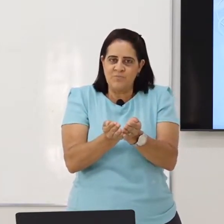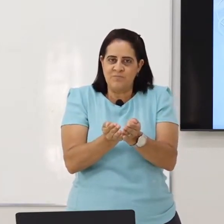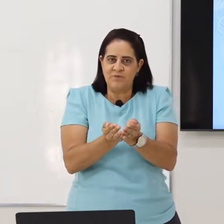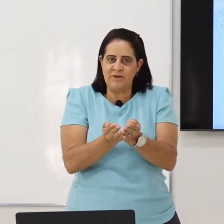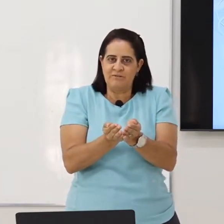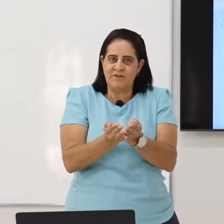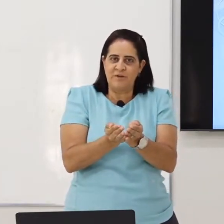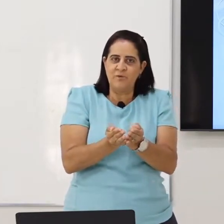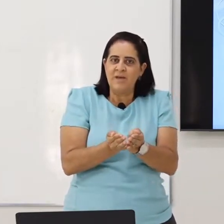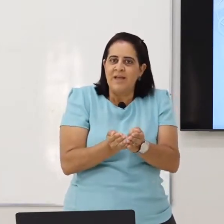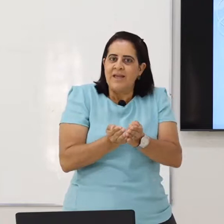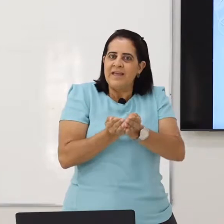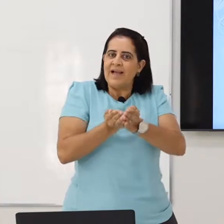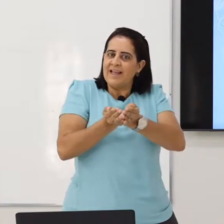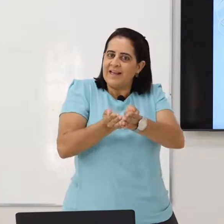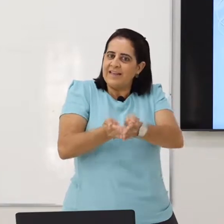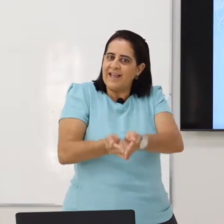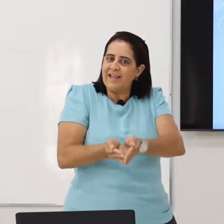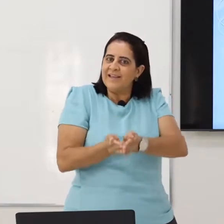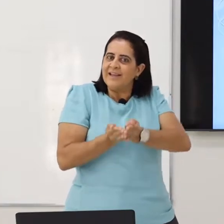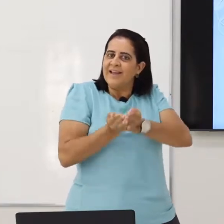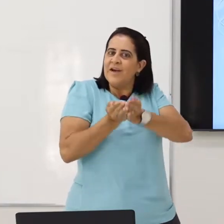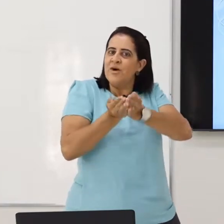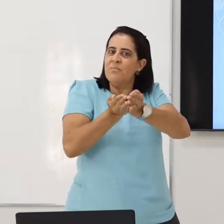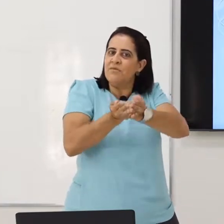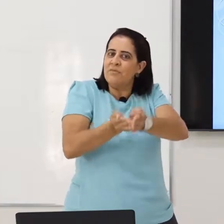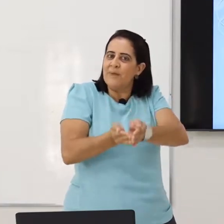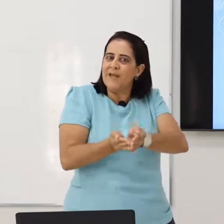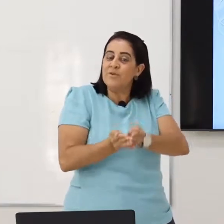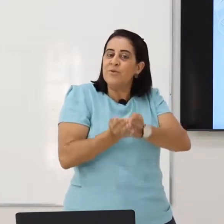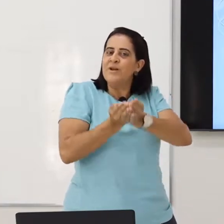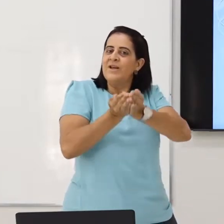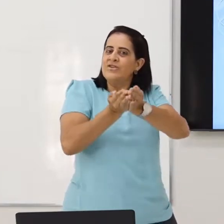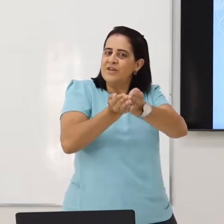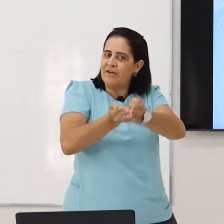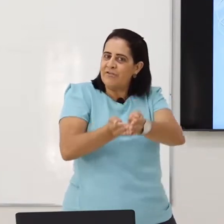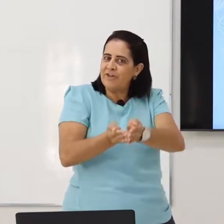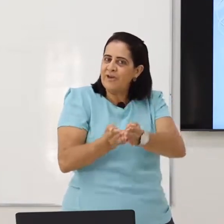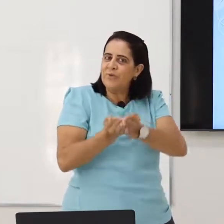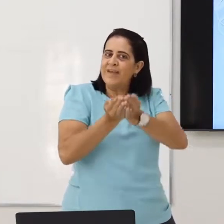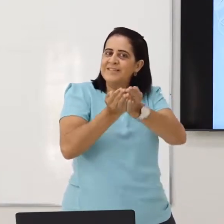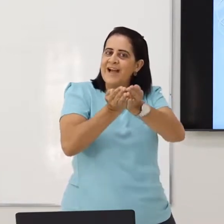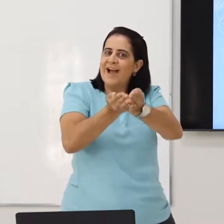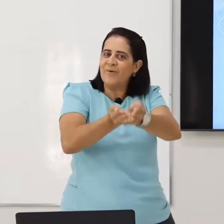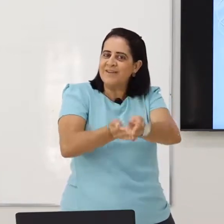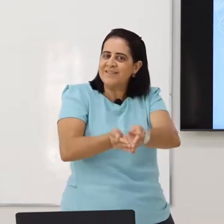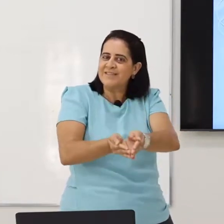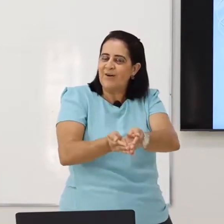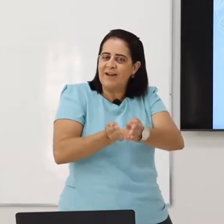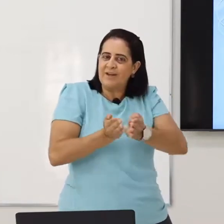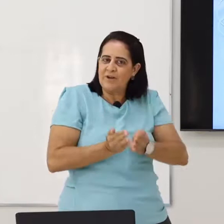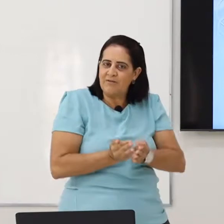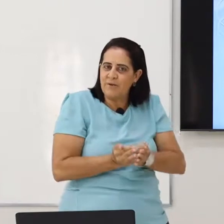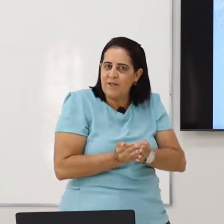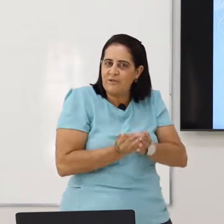do navio. E aí ele tem o movimento de navio nas águas. Olha aqui o navio indo,